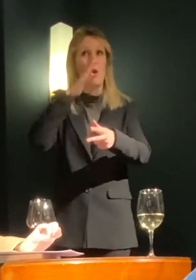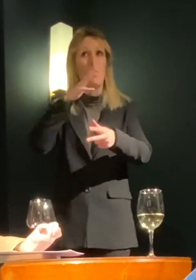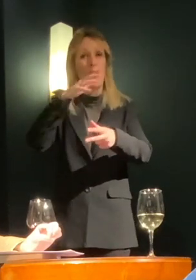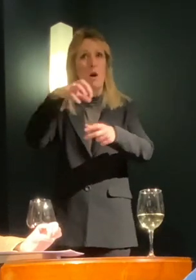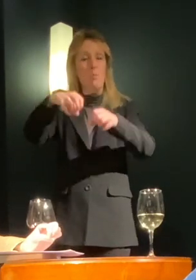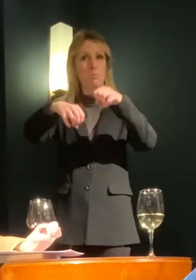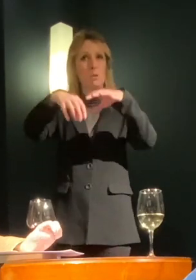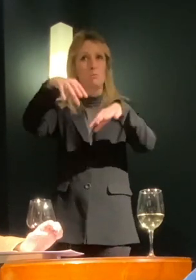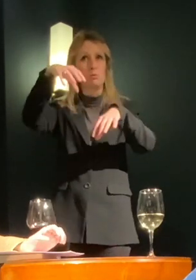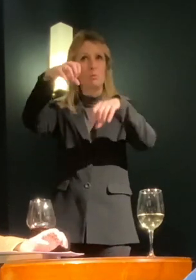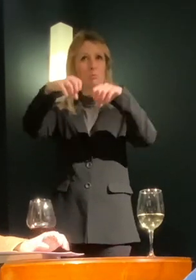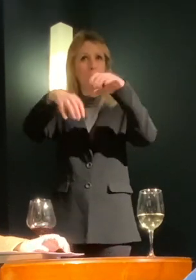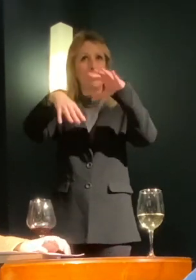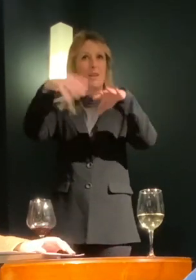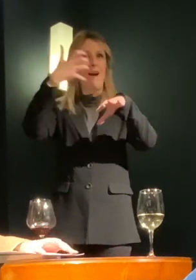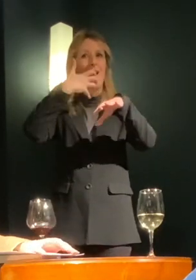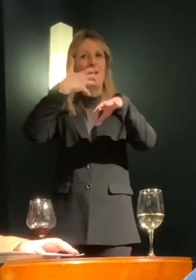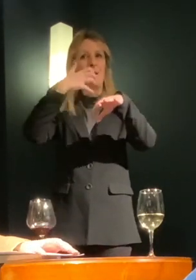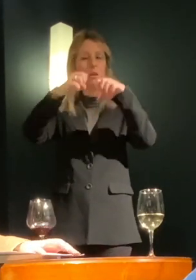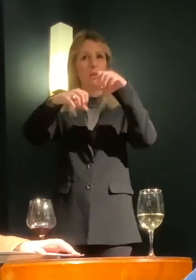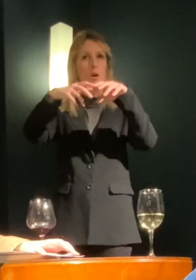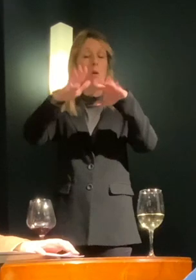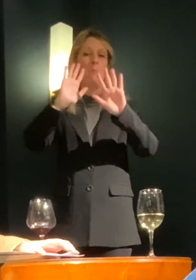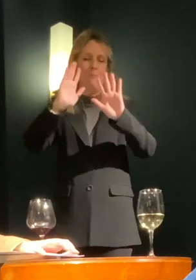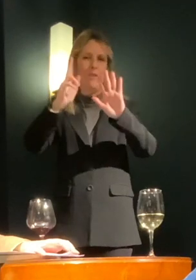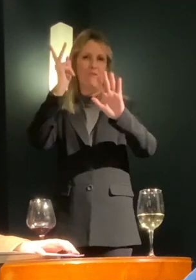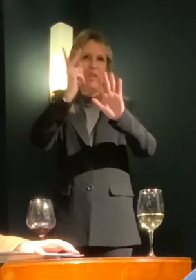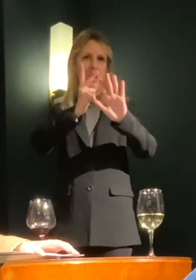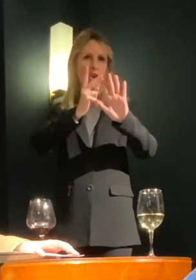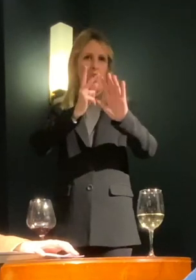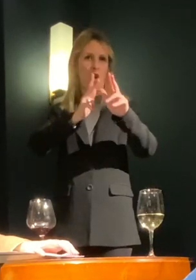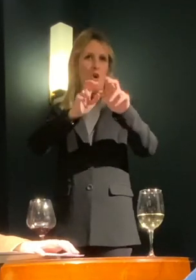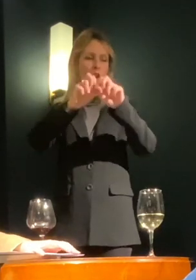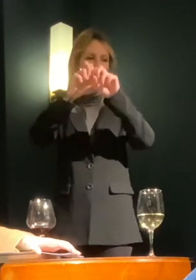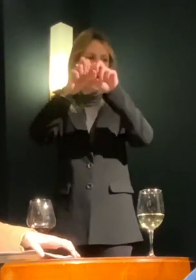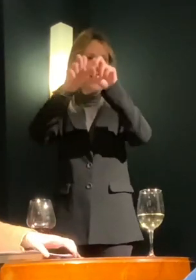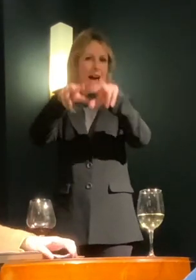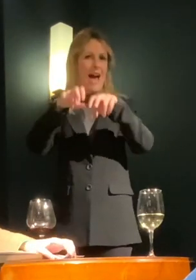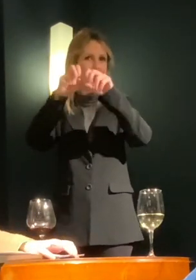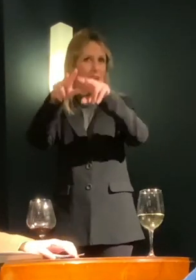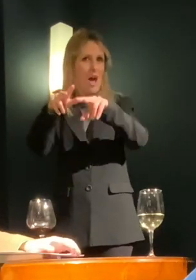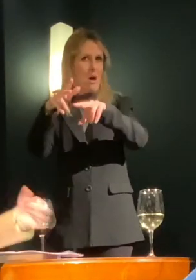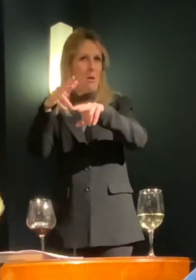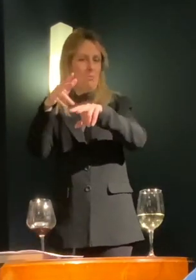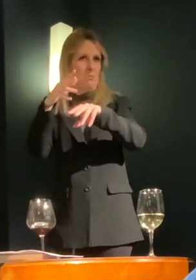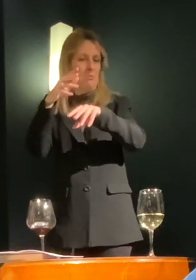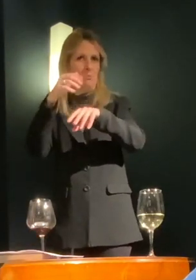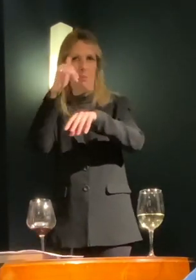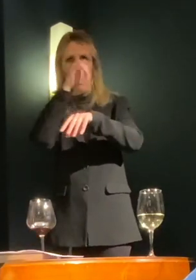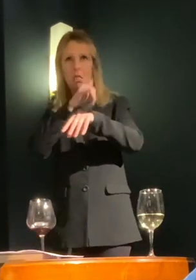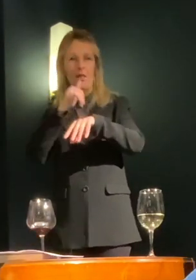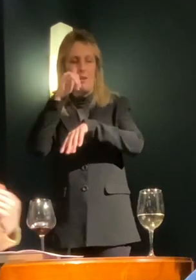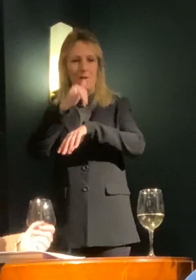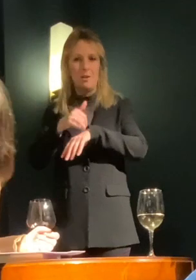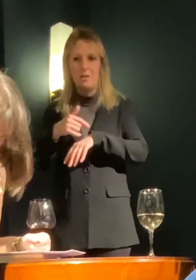la temperatura dell'acqua si scaldi sempre di più, ma la rana non se ne accorge. Ma questa è tortura? No, è una metà. Ah, ok, aspetta, vai, mi sto già preoccupando per la